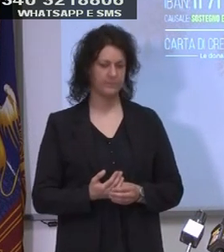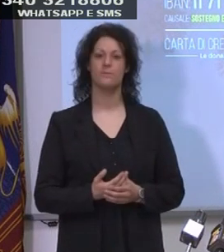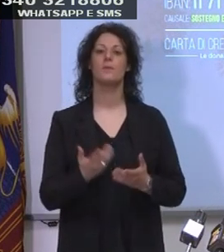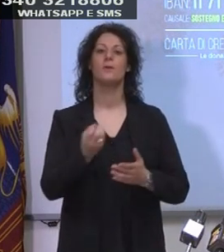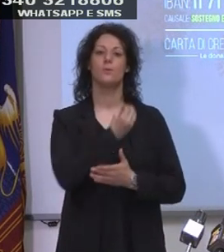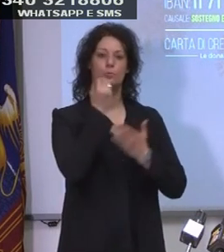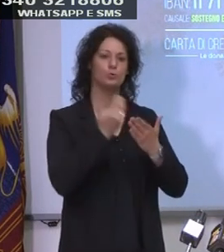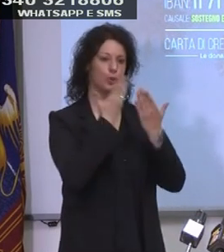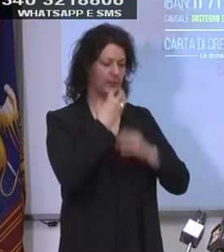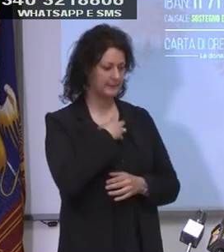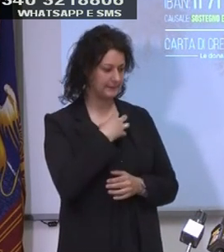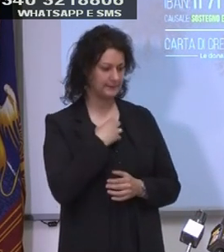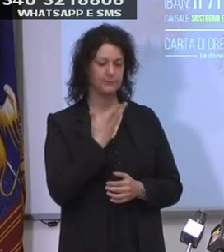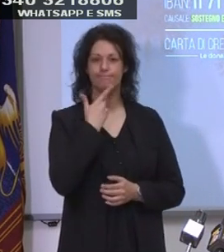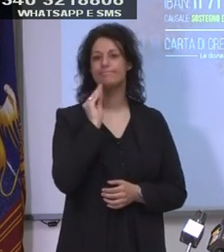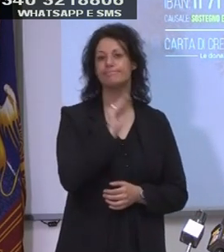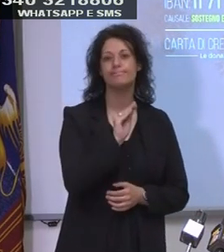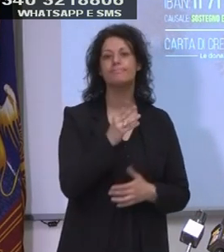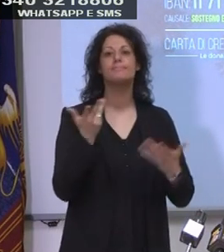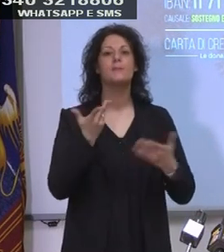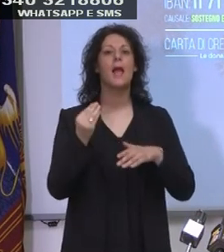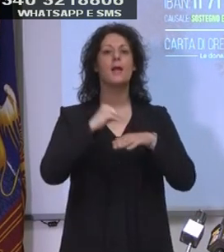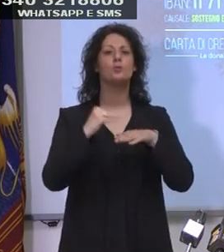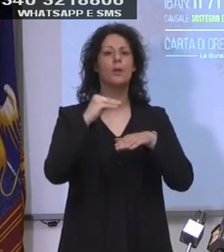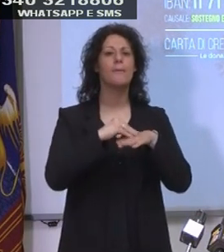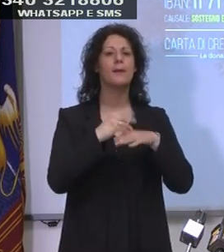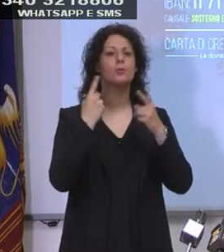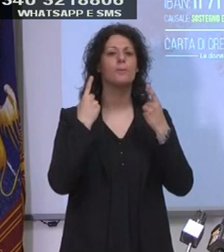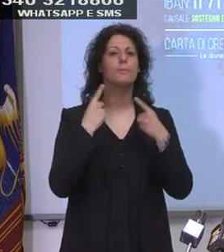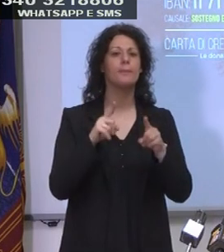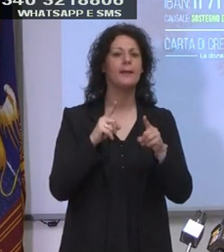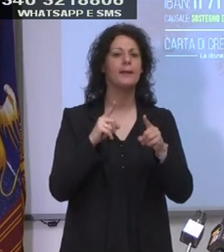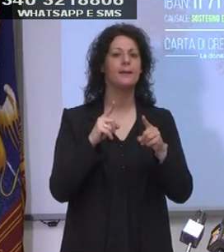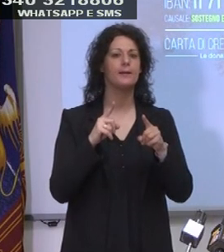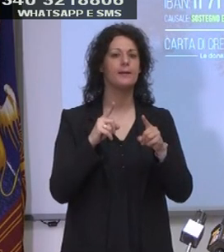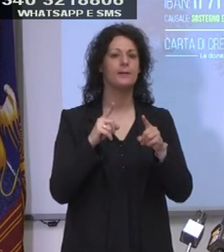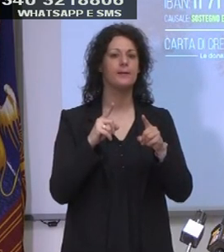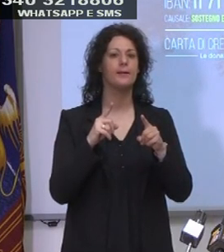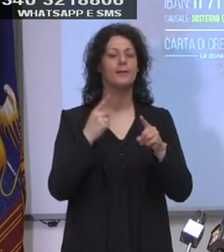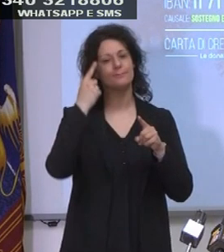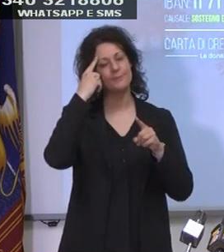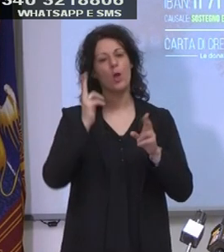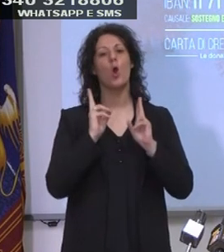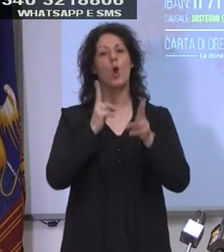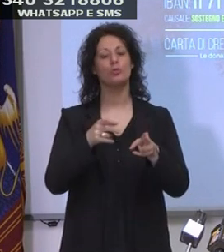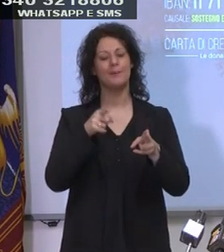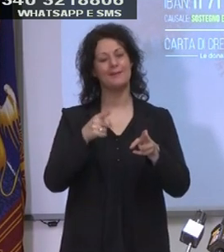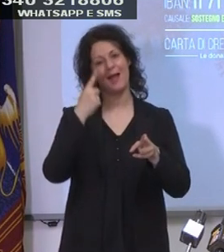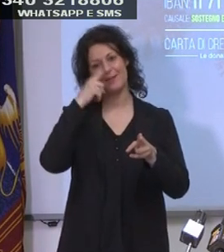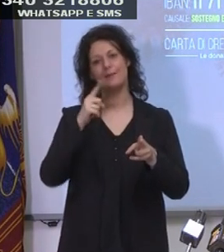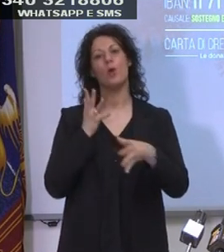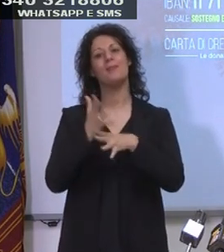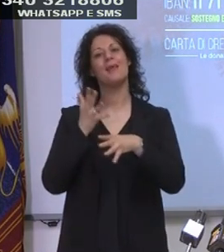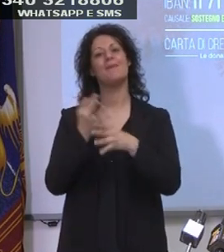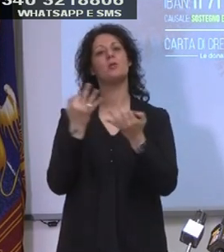Assessore, buongiorno. Le volevo semplicemente chiedere un aggiornamento sulla situazione, insomma, di ripartenza delle prestazioni ordinarie, quindi la sanità